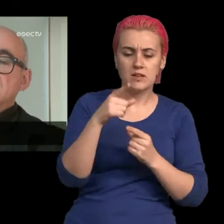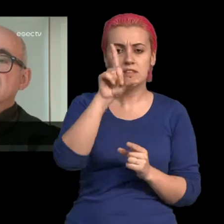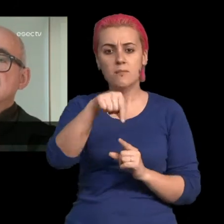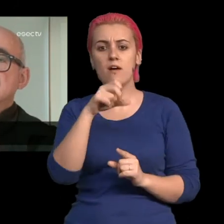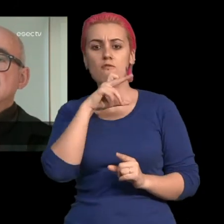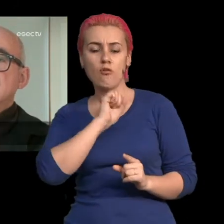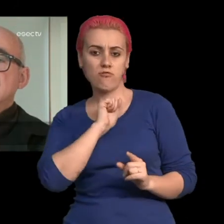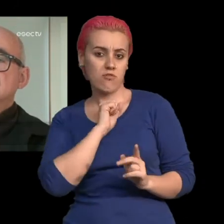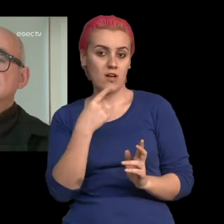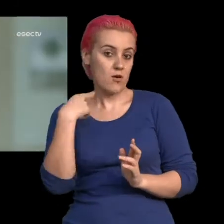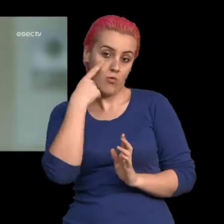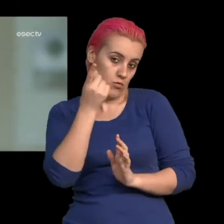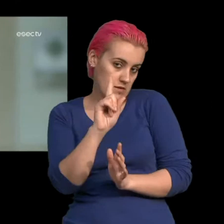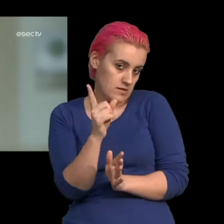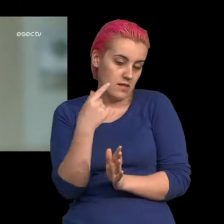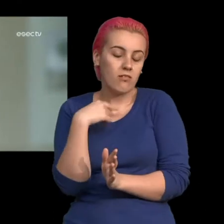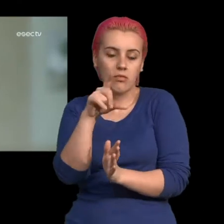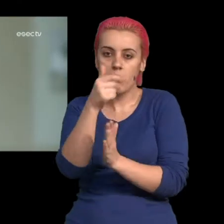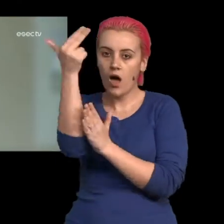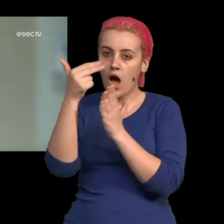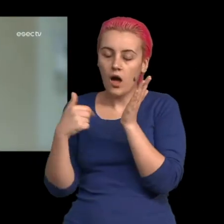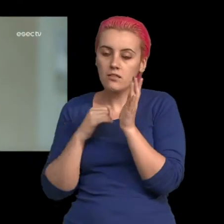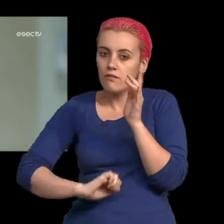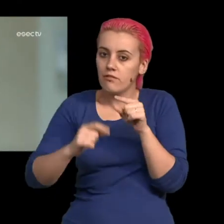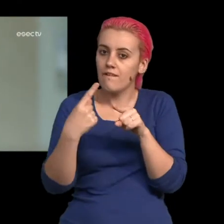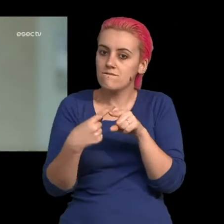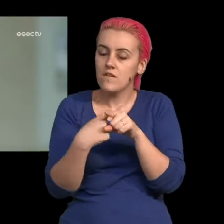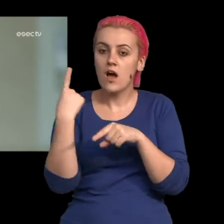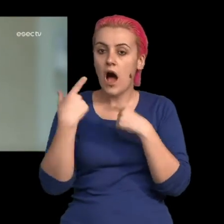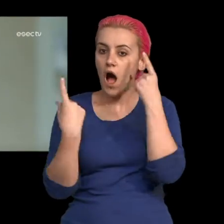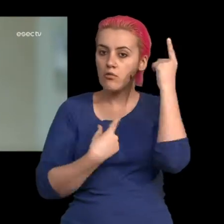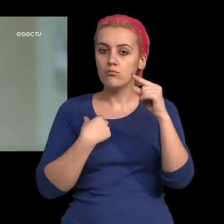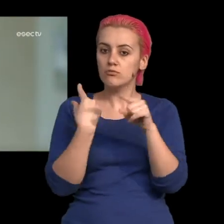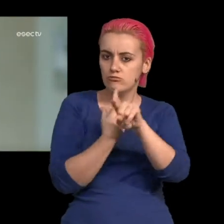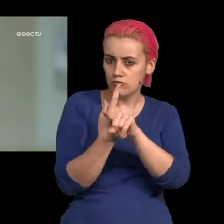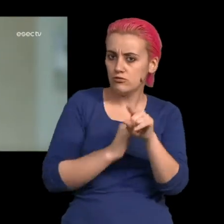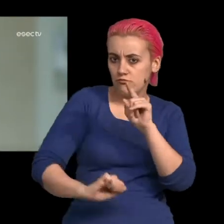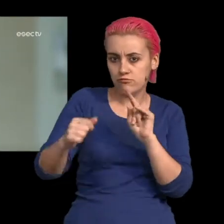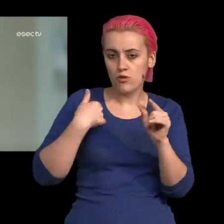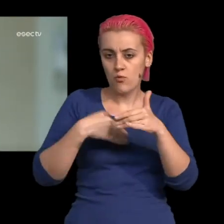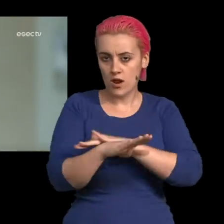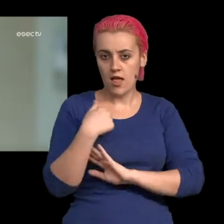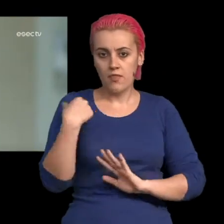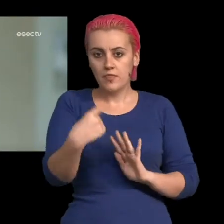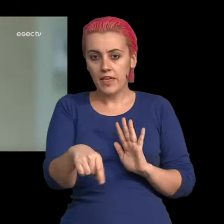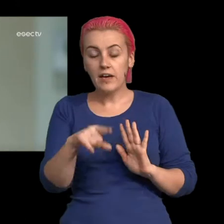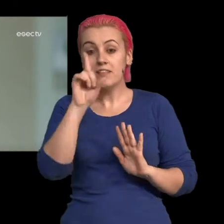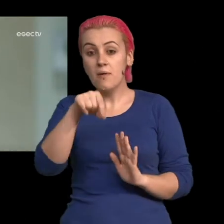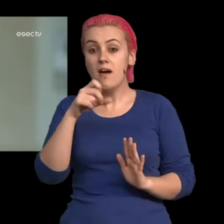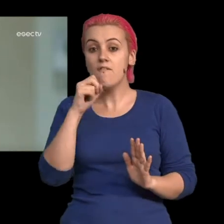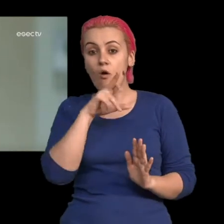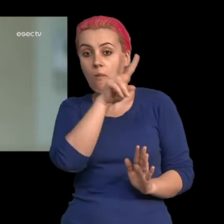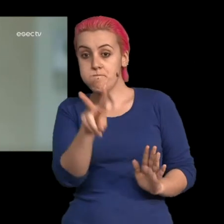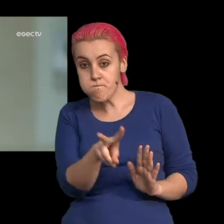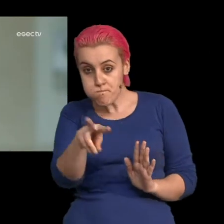avô também, que não conhecia, era um artista muito interessante. E eu tenho algumas peças dele. E o meu